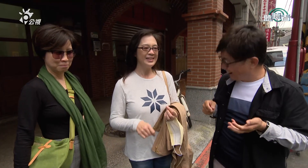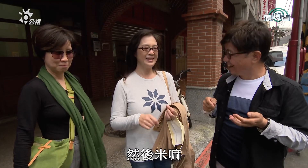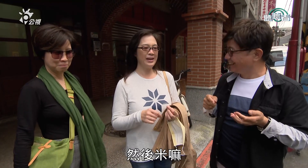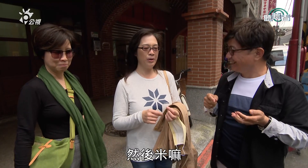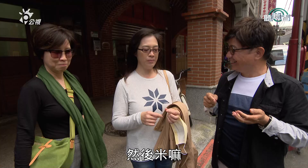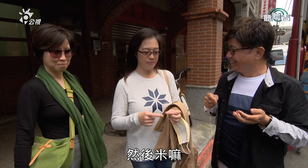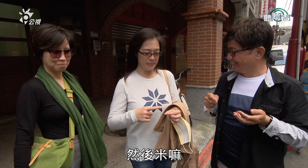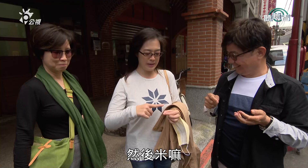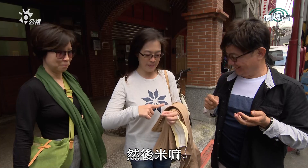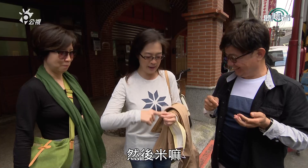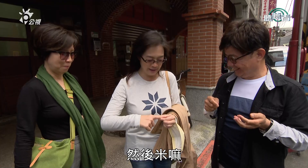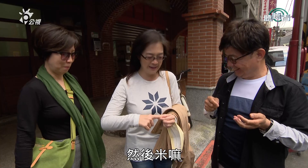后米嘛，